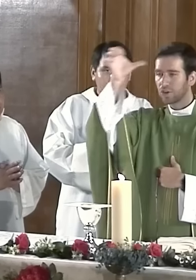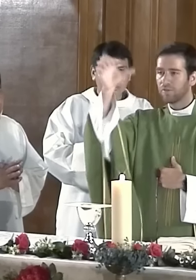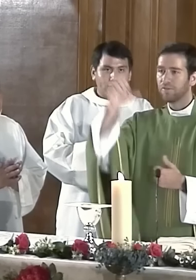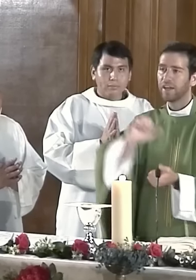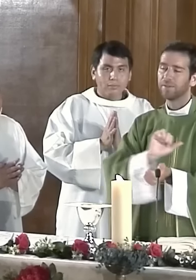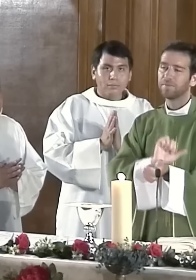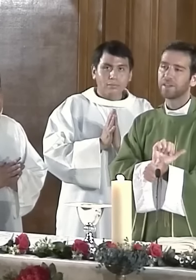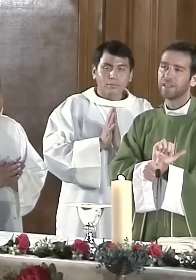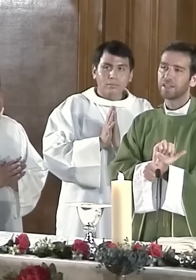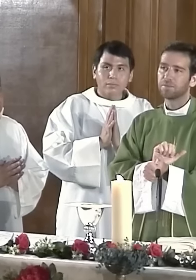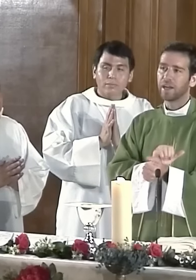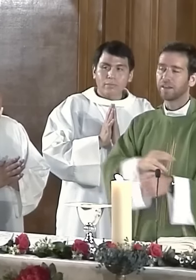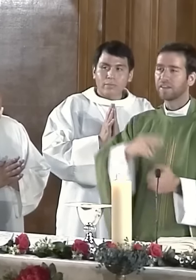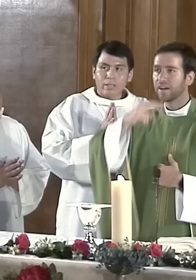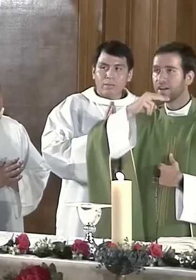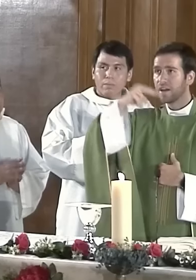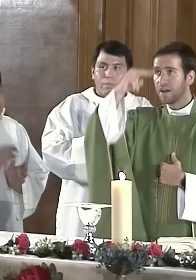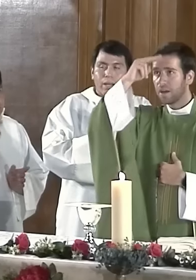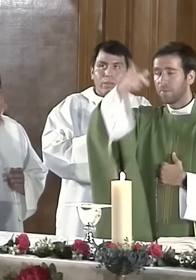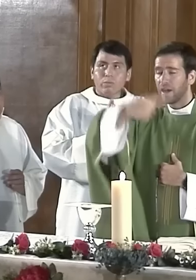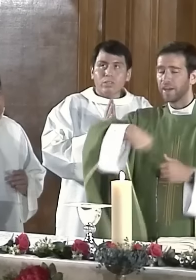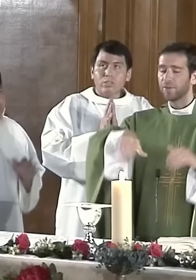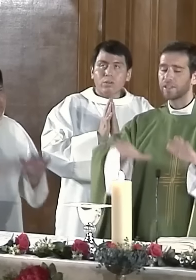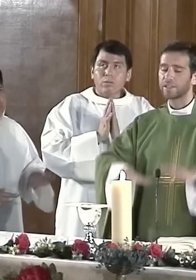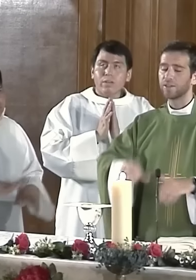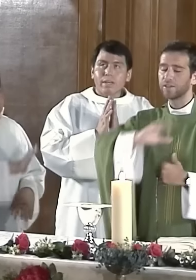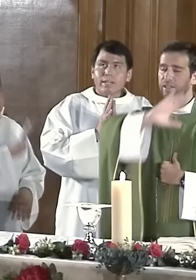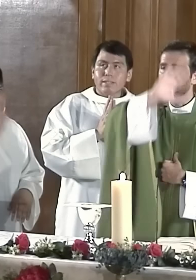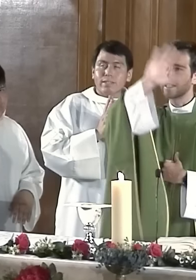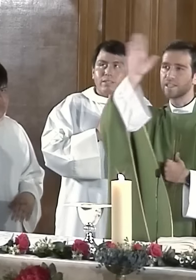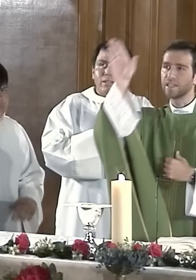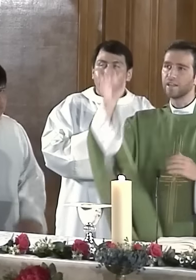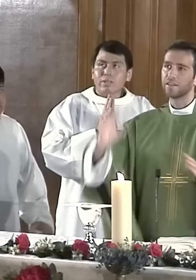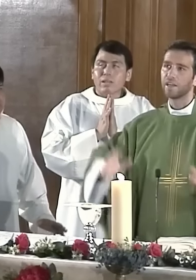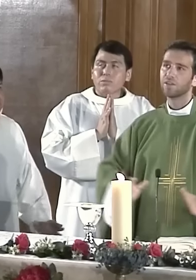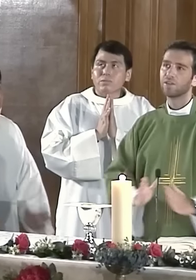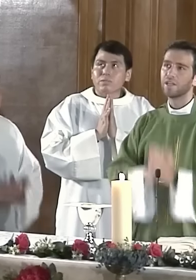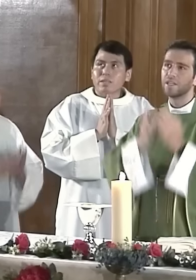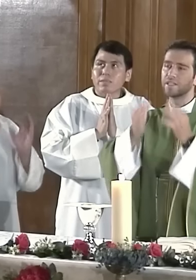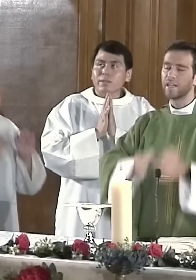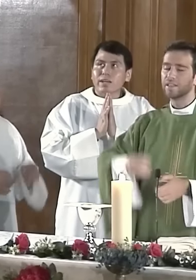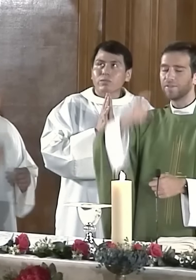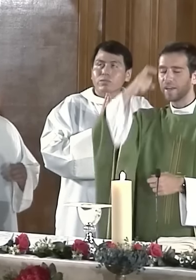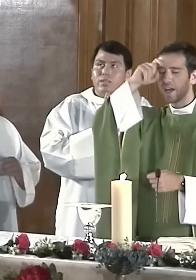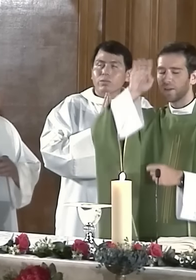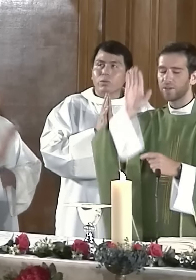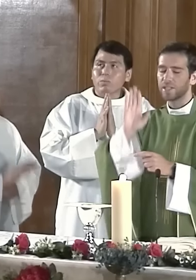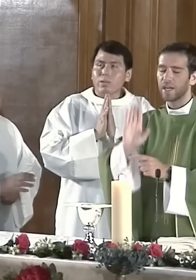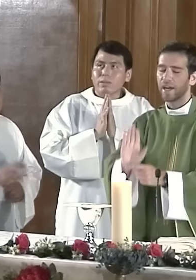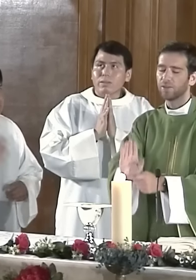fe y esperanza. Padre nuestro que estás en el cielo, santificado sea tu